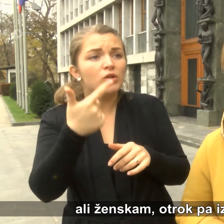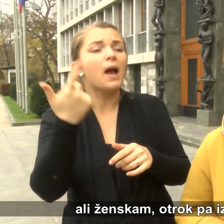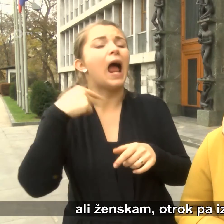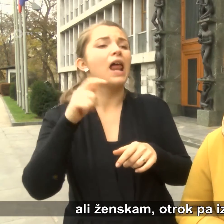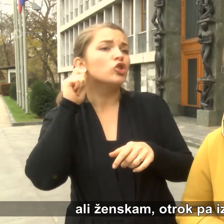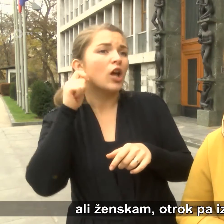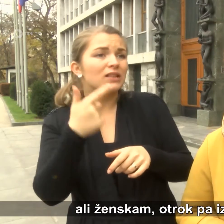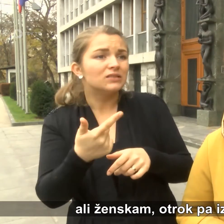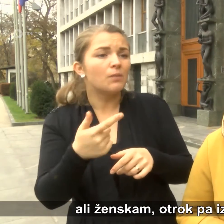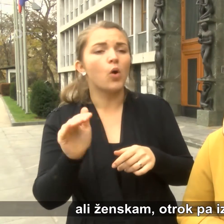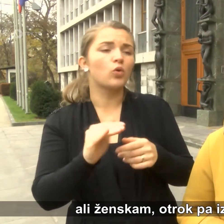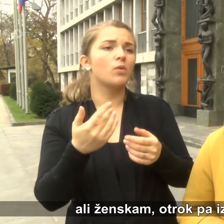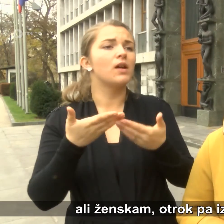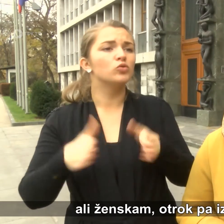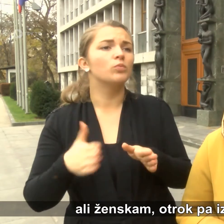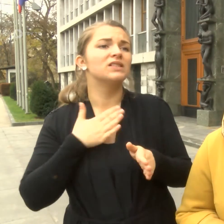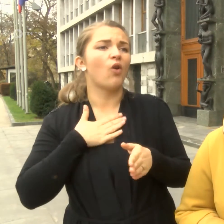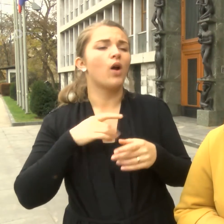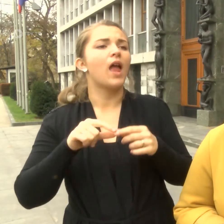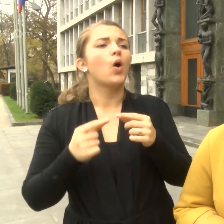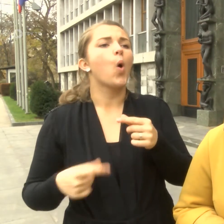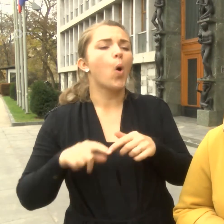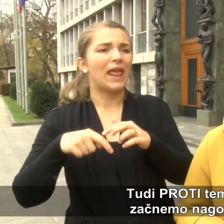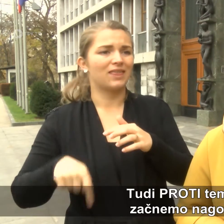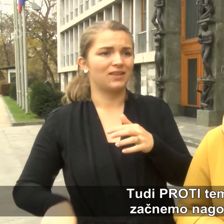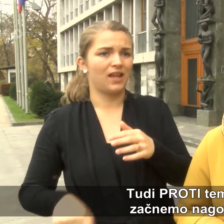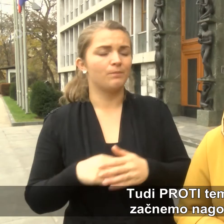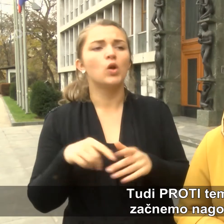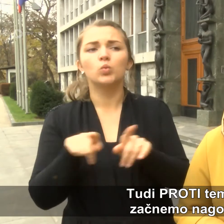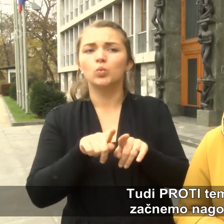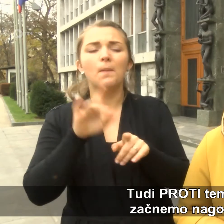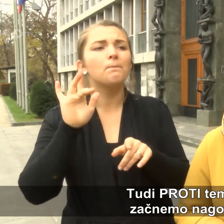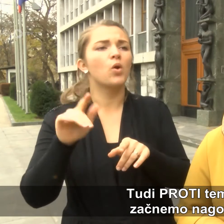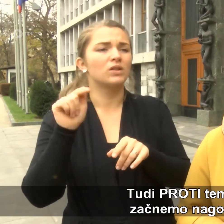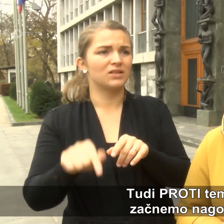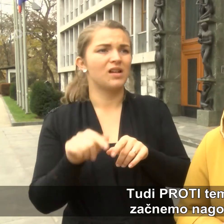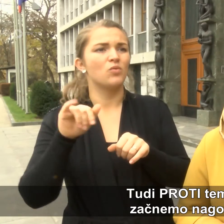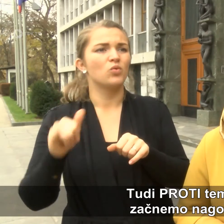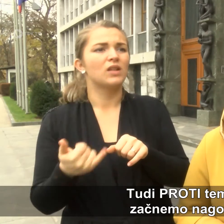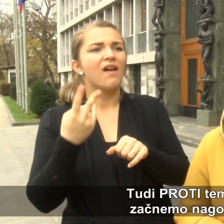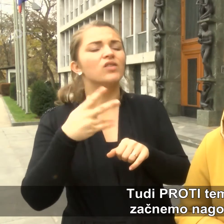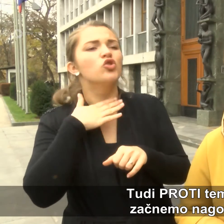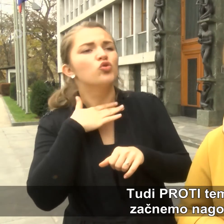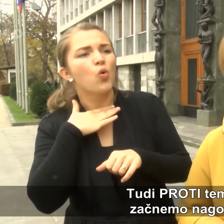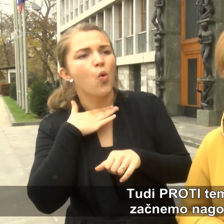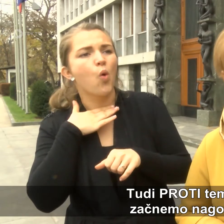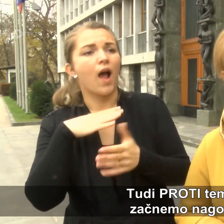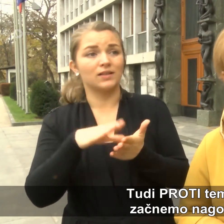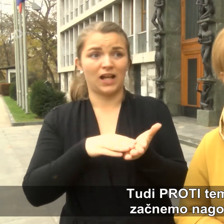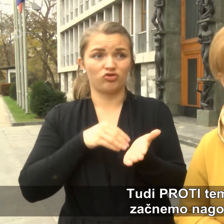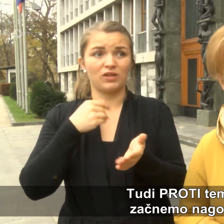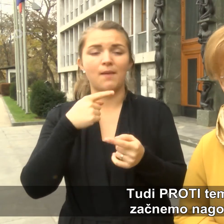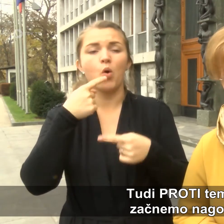ženskam, otrok pa zgubi svoje korenine. Tudi proti temu, da v šolah